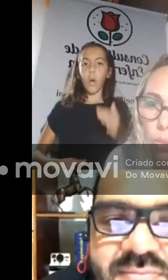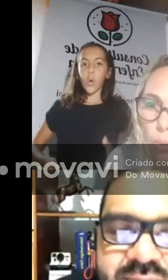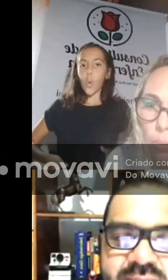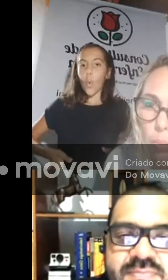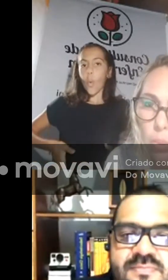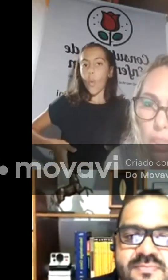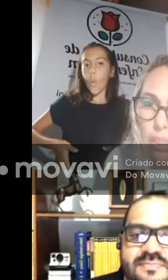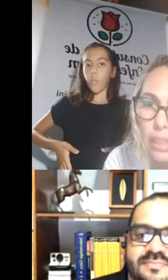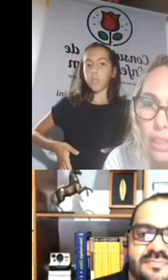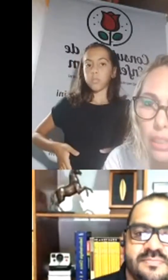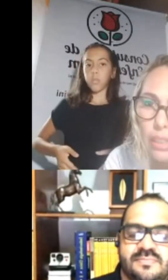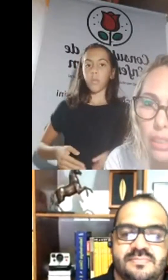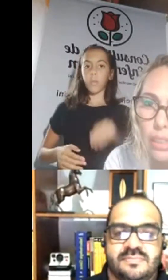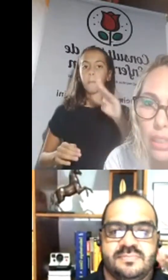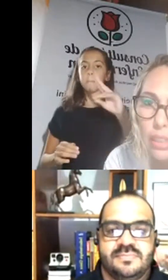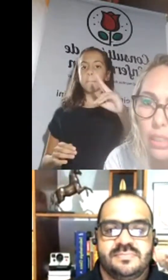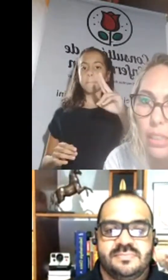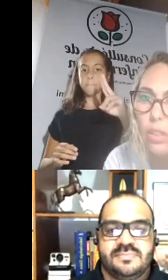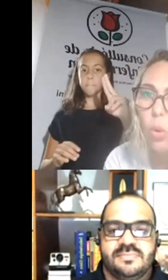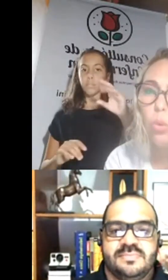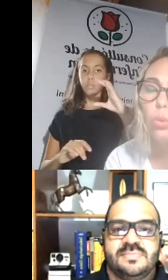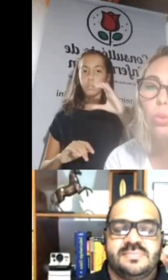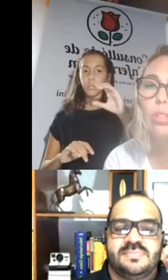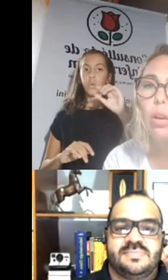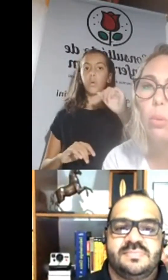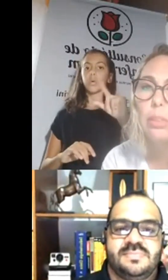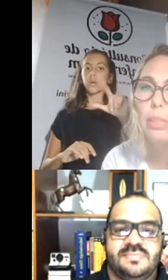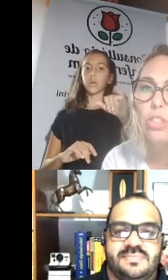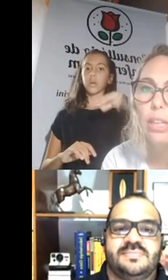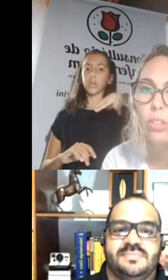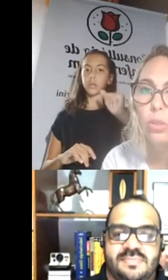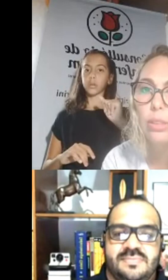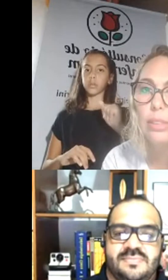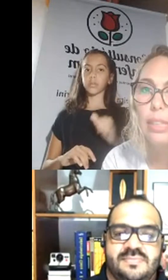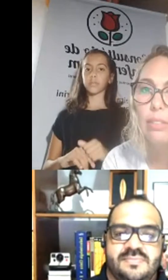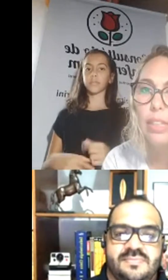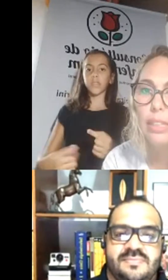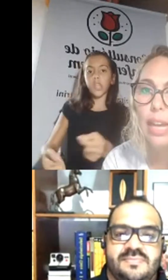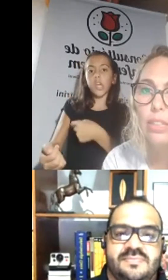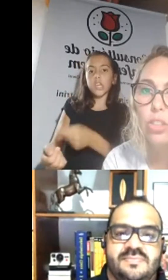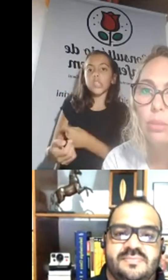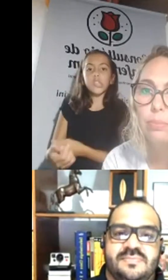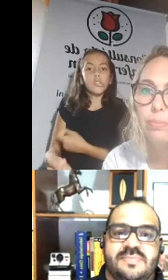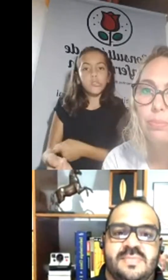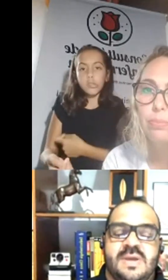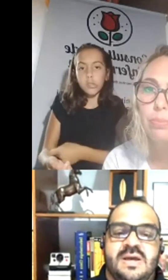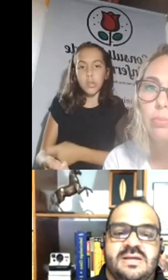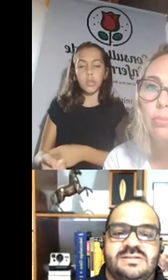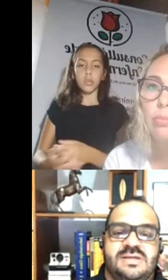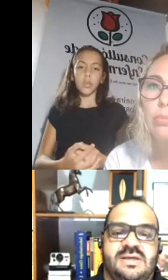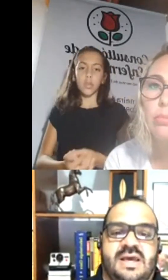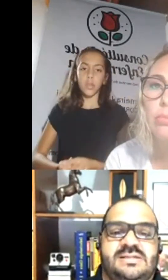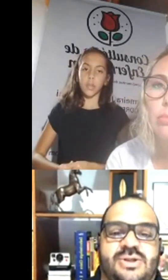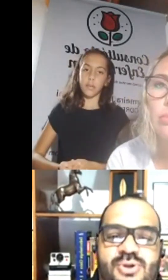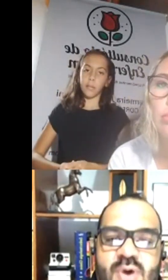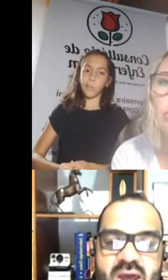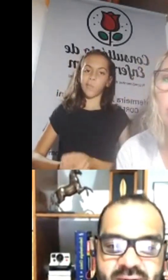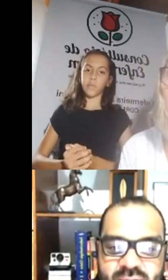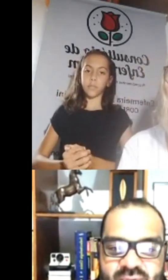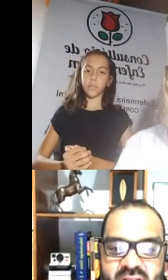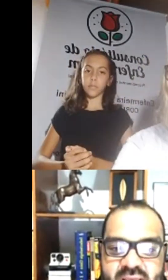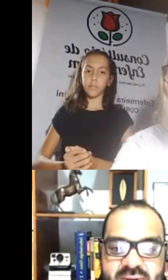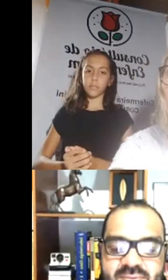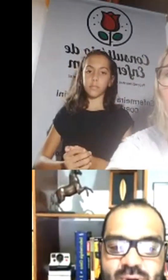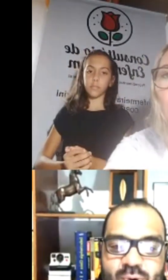tomando Buclina e algumas medicações, né, na verdade. Sim, esse é o doutor Érico